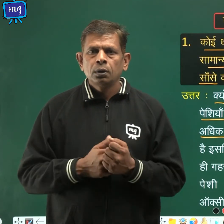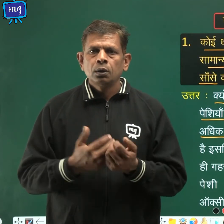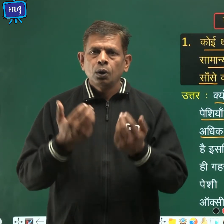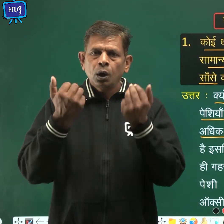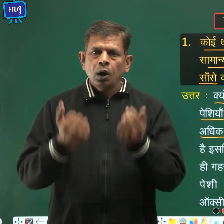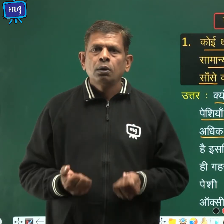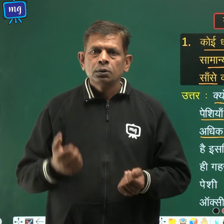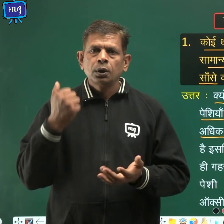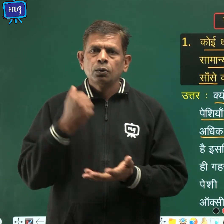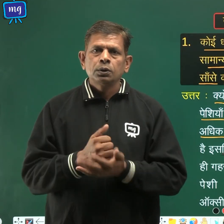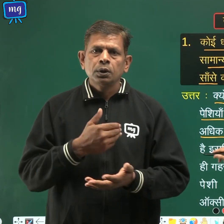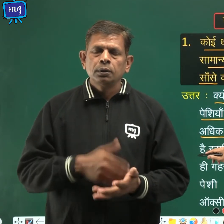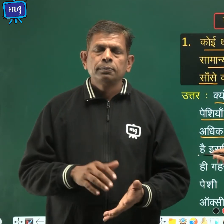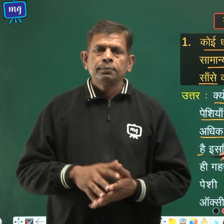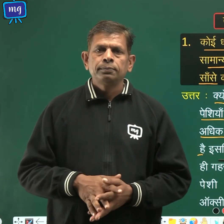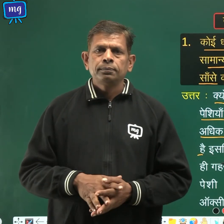आवश्यकता होती है,